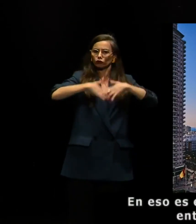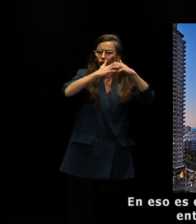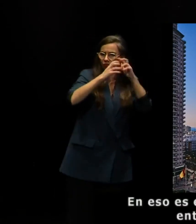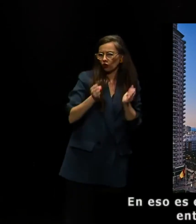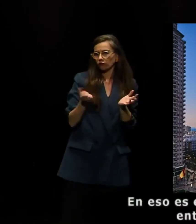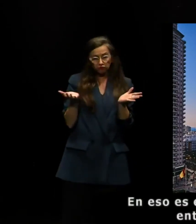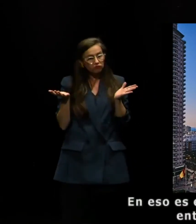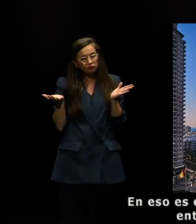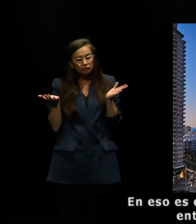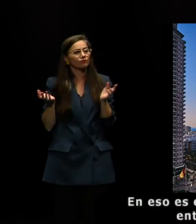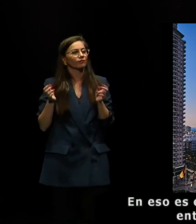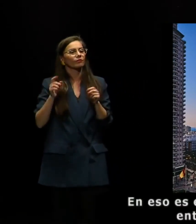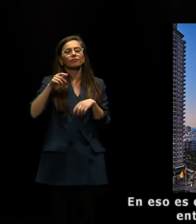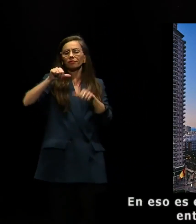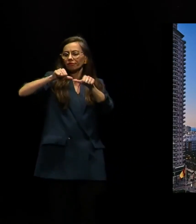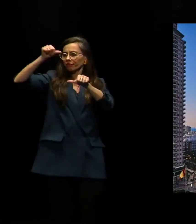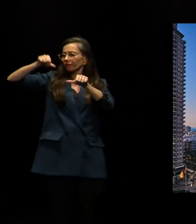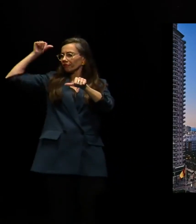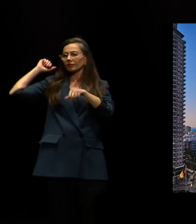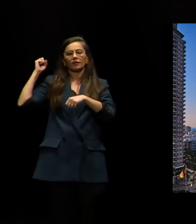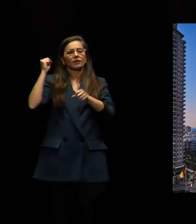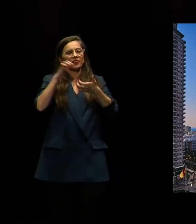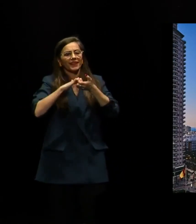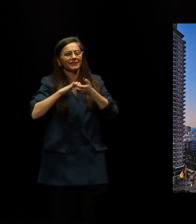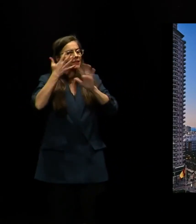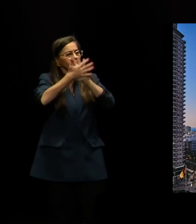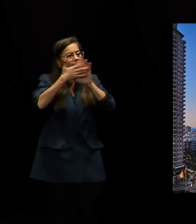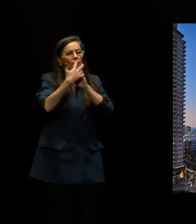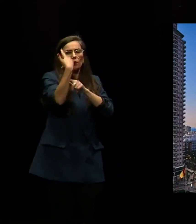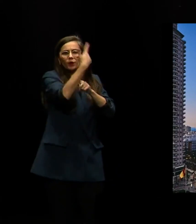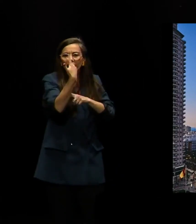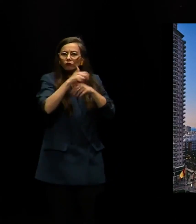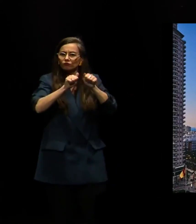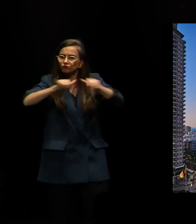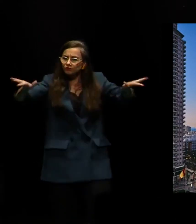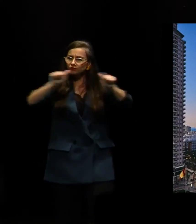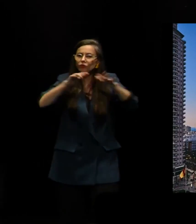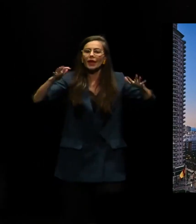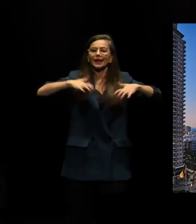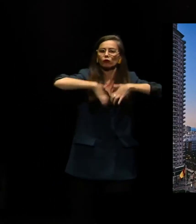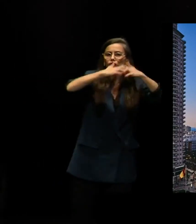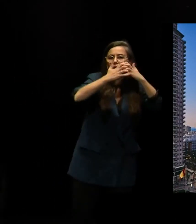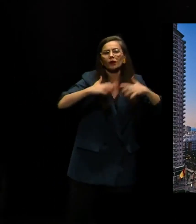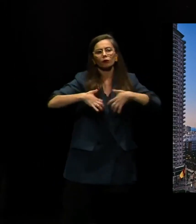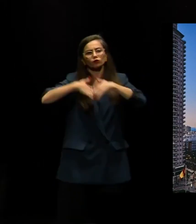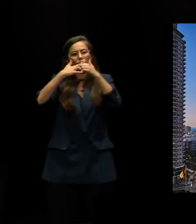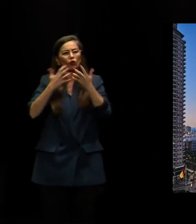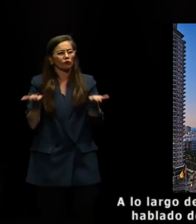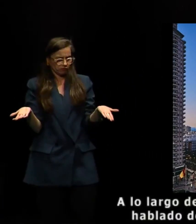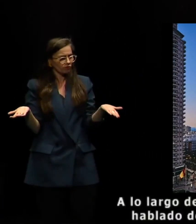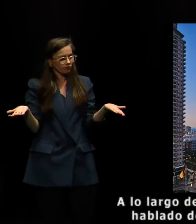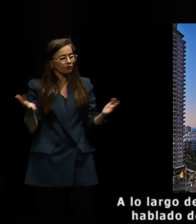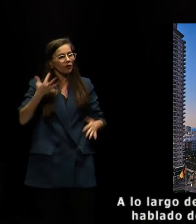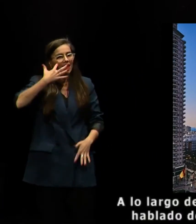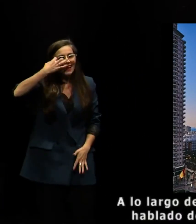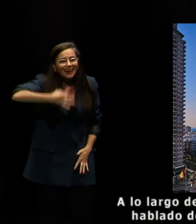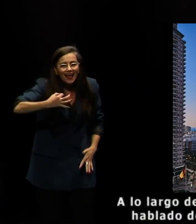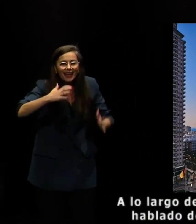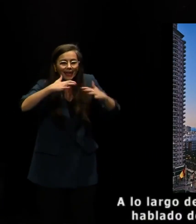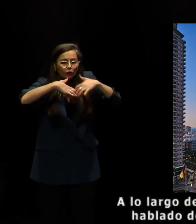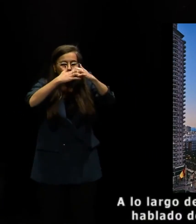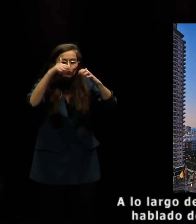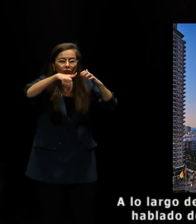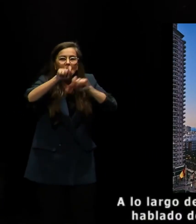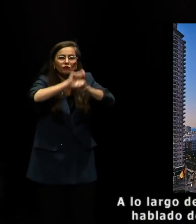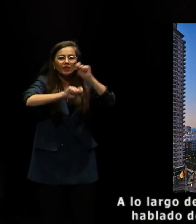A lo largo del día de hoy, bueno, pues hemos hablado de reconstrucción. La CNSE en vídeos divulgativos durante este tiempo ha estado